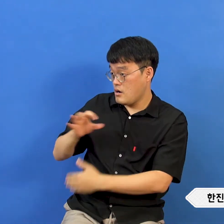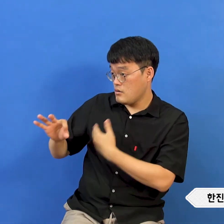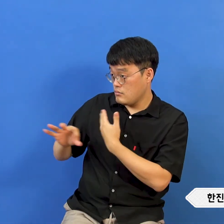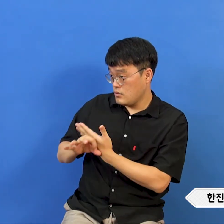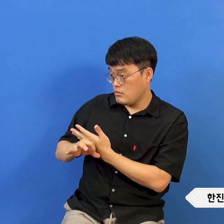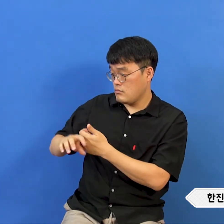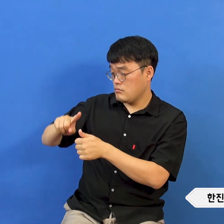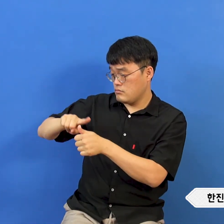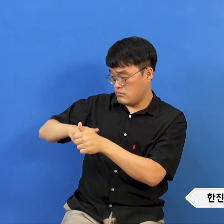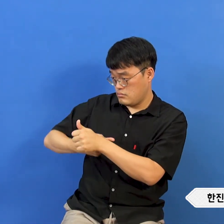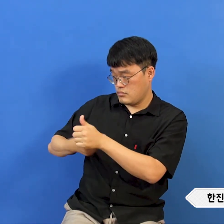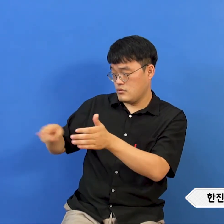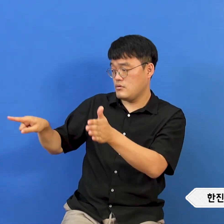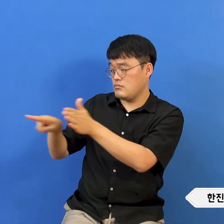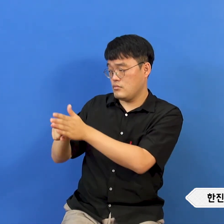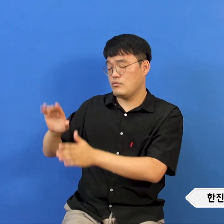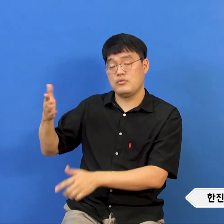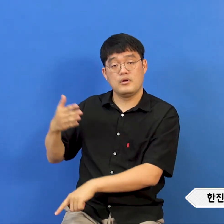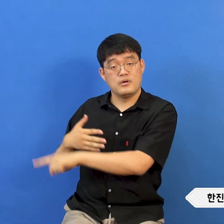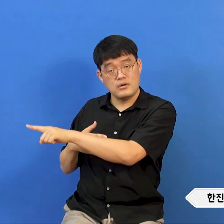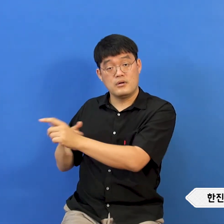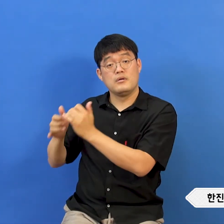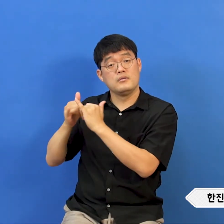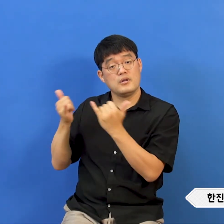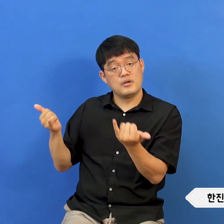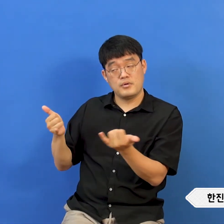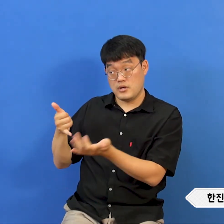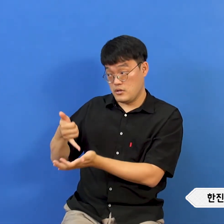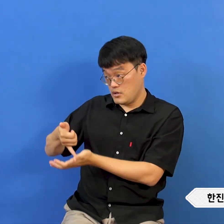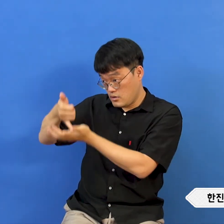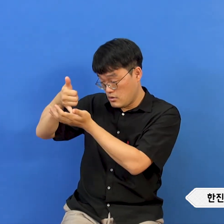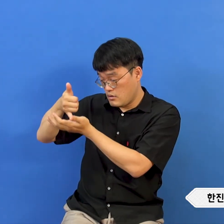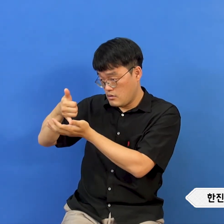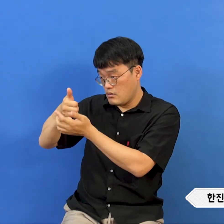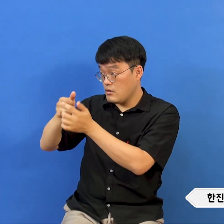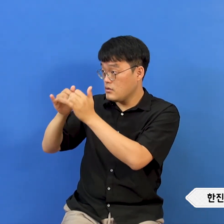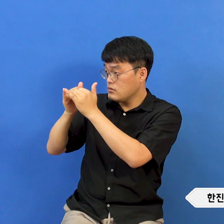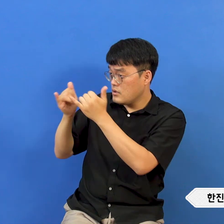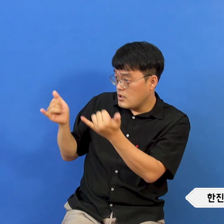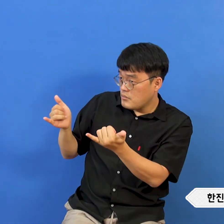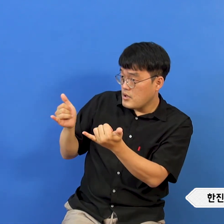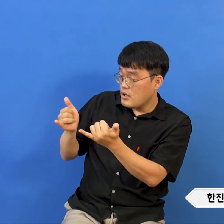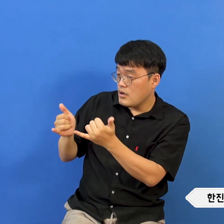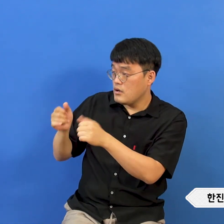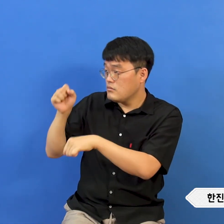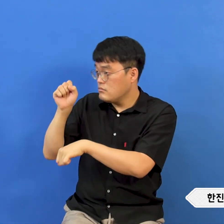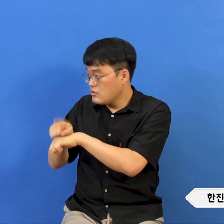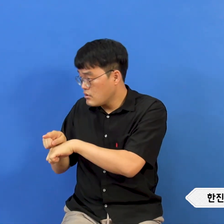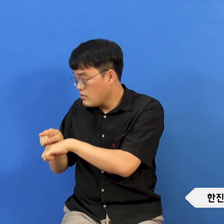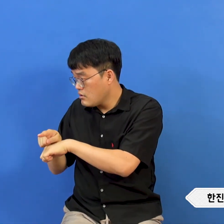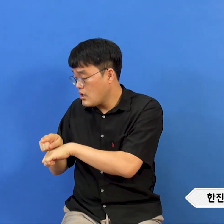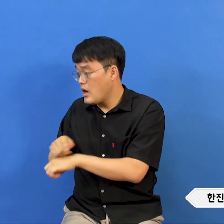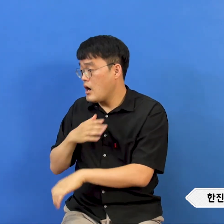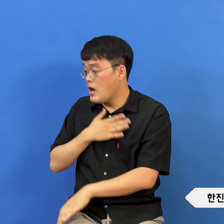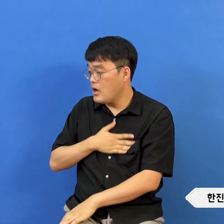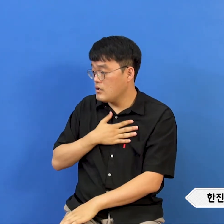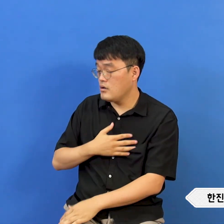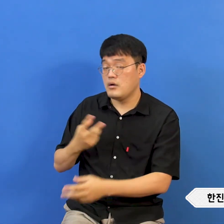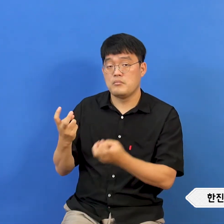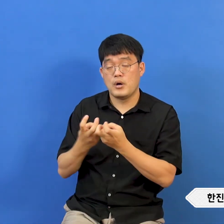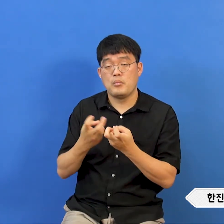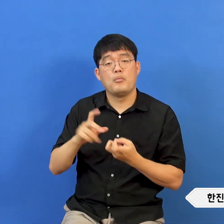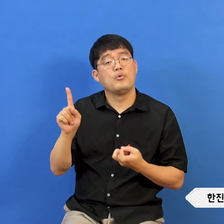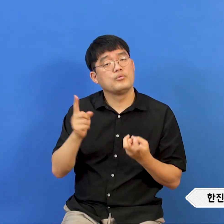않습니까? 인격과 됨됨이를 알면 저절로 믿어집니다. 인격과 됨됨이는 어떻게 할 수 있습니까?